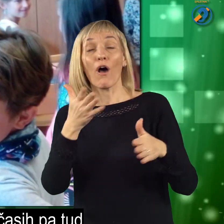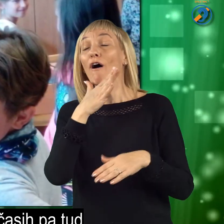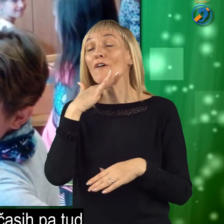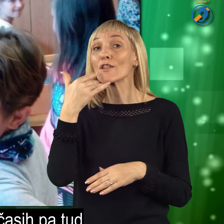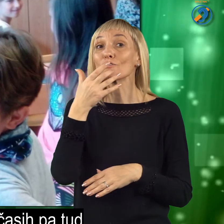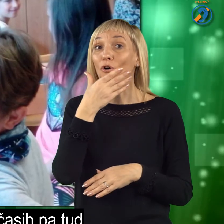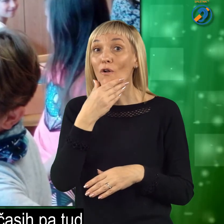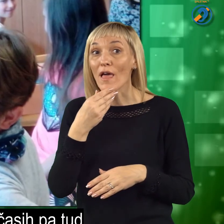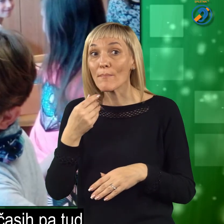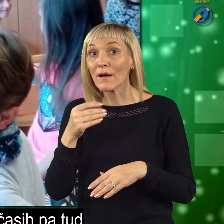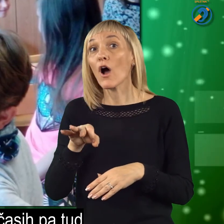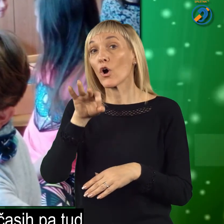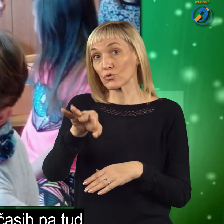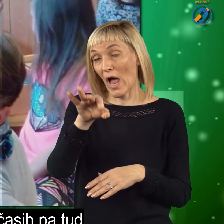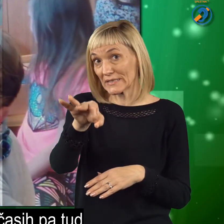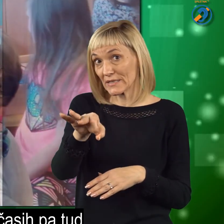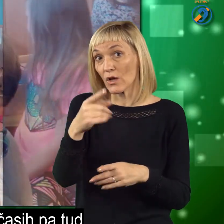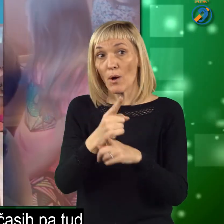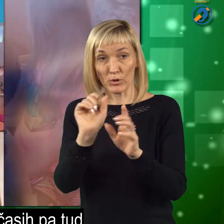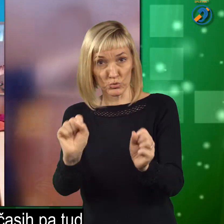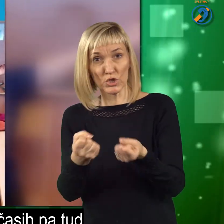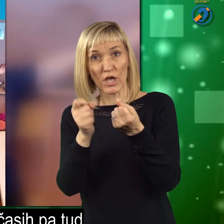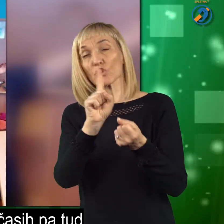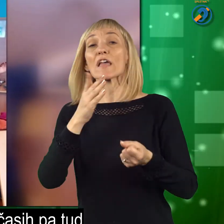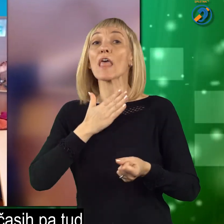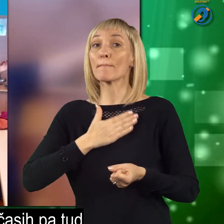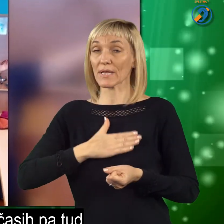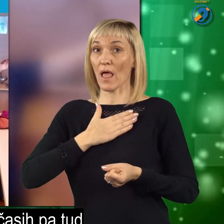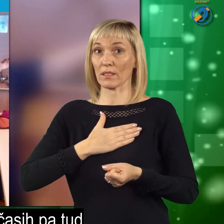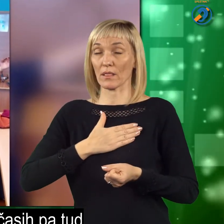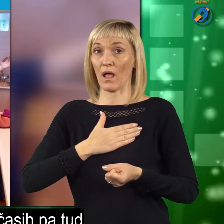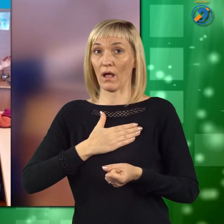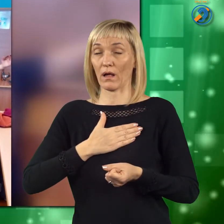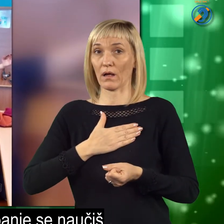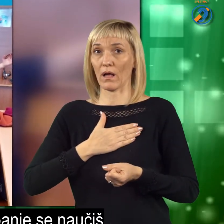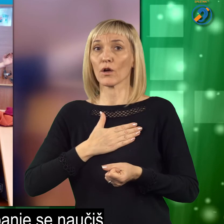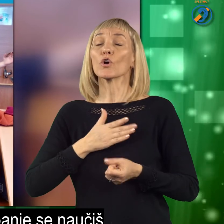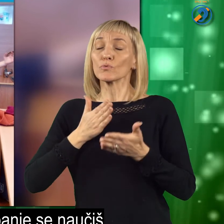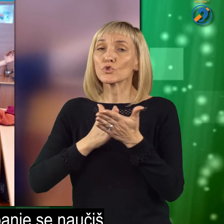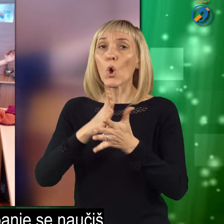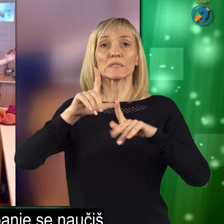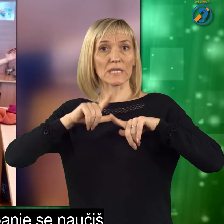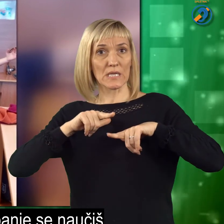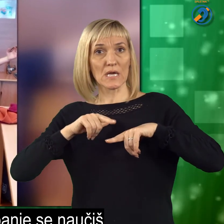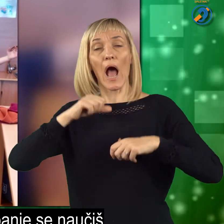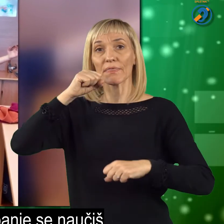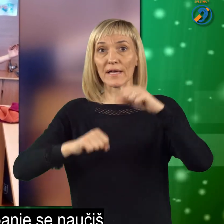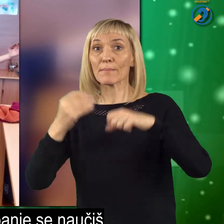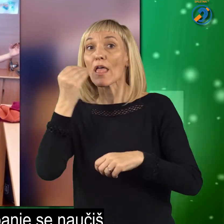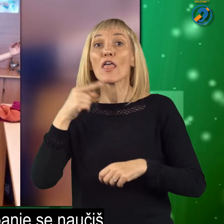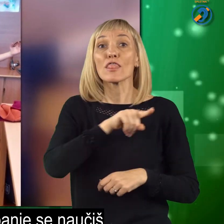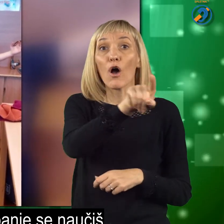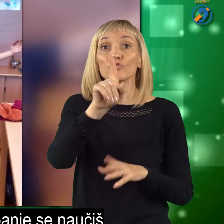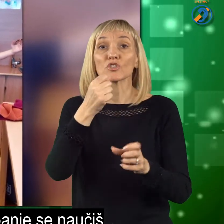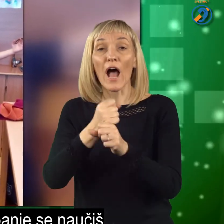Veliko lepega, včasih, pa tudi težkega in neprijetnega. Skozi dihanje in gibanje se naučiš,